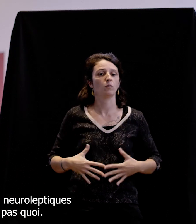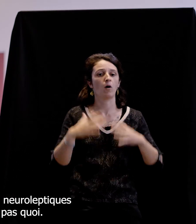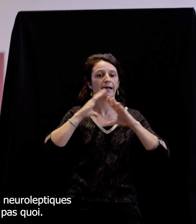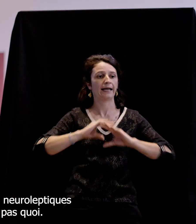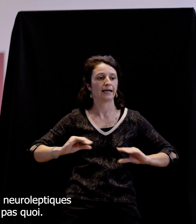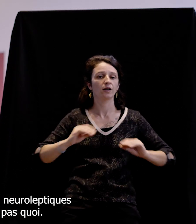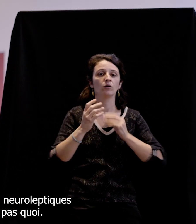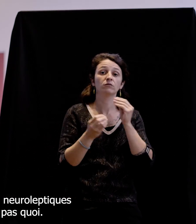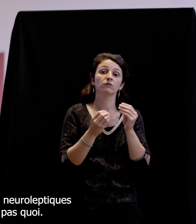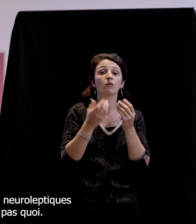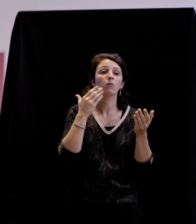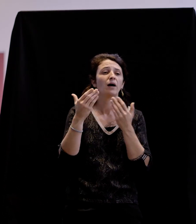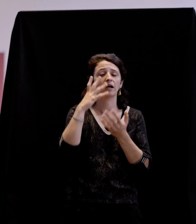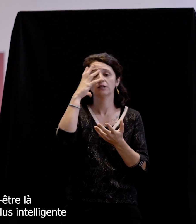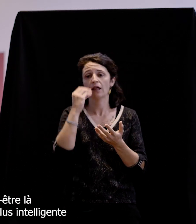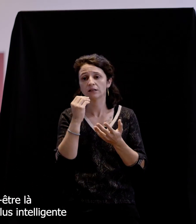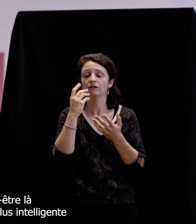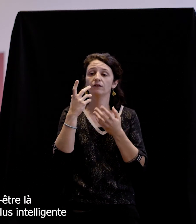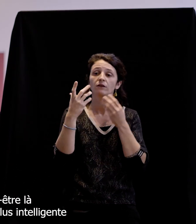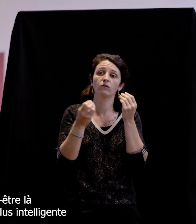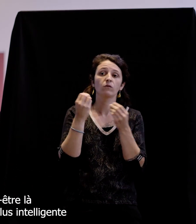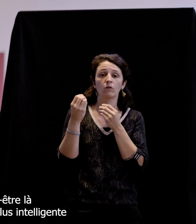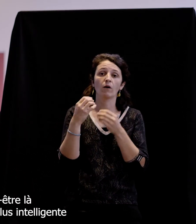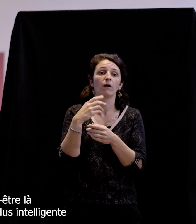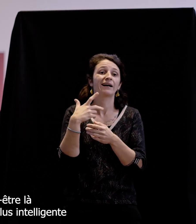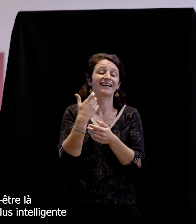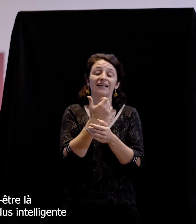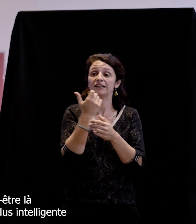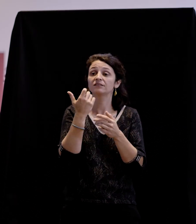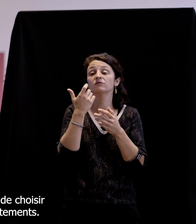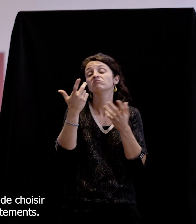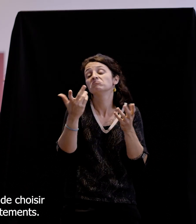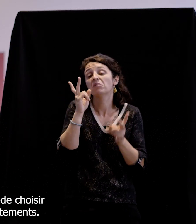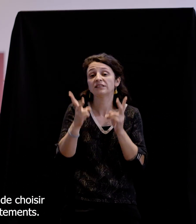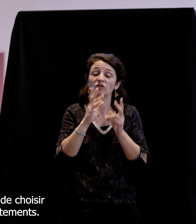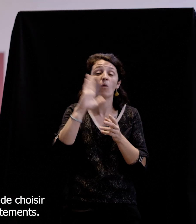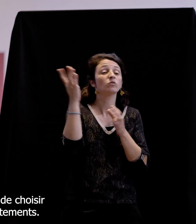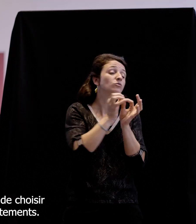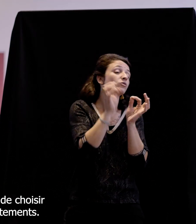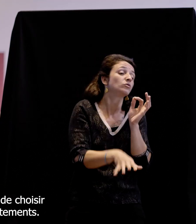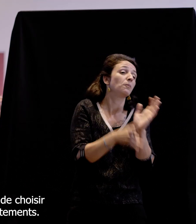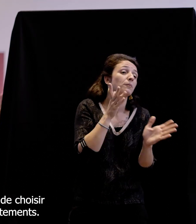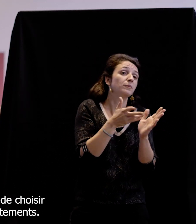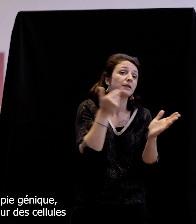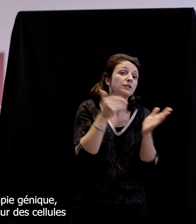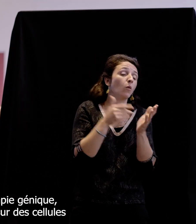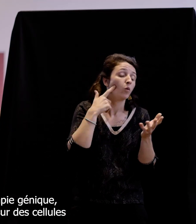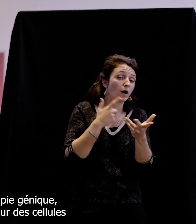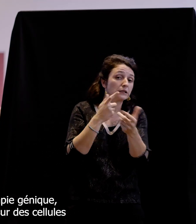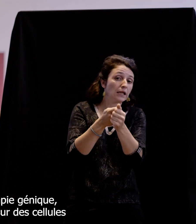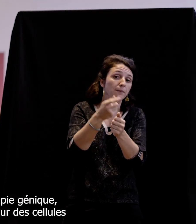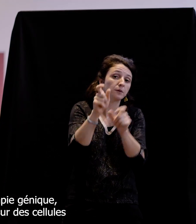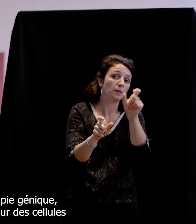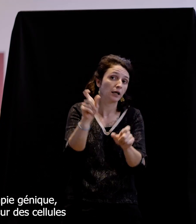sédatifs ou des neuroleptiques ou je ne sais pas quoi. Il y a peut-être là une voie un peu plus intelligente pour essayer de choisir les bons traitements. Ensuite, la